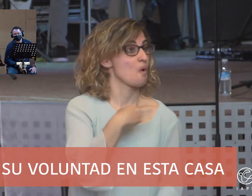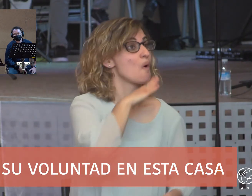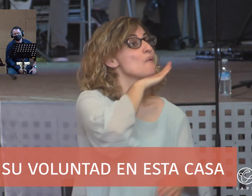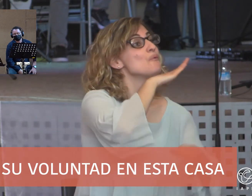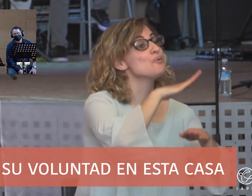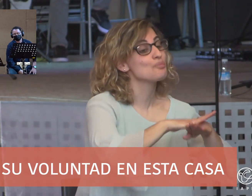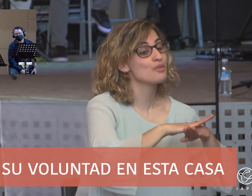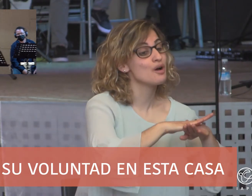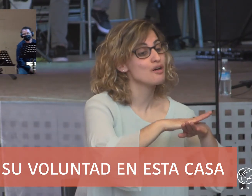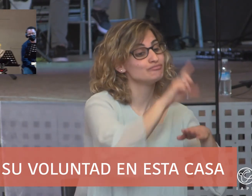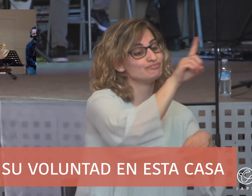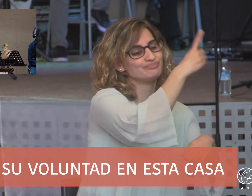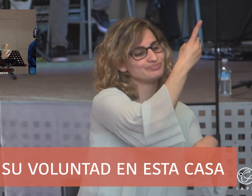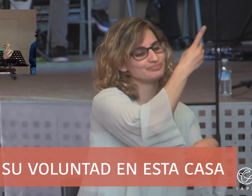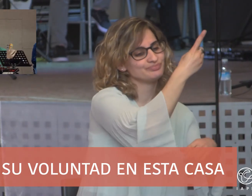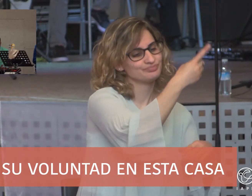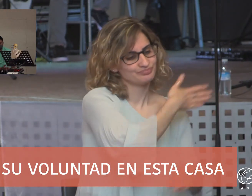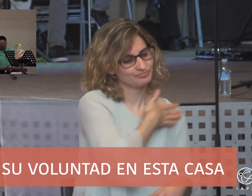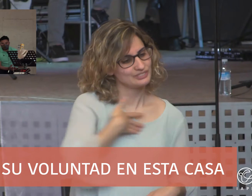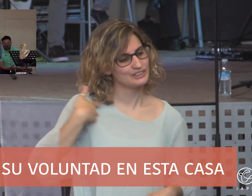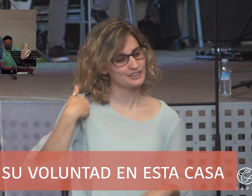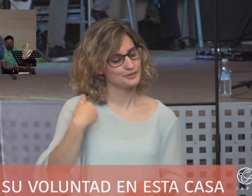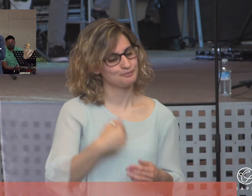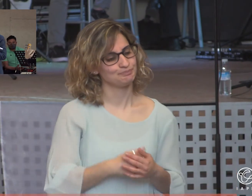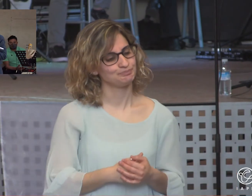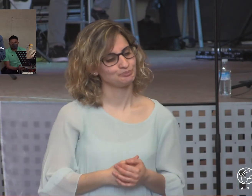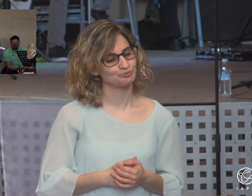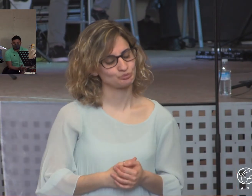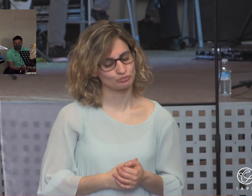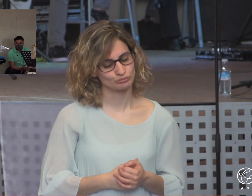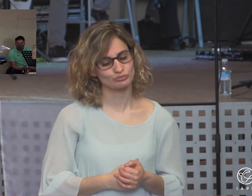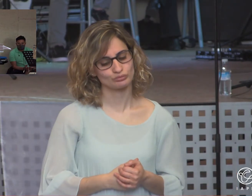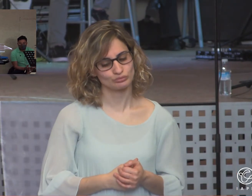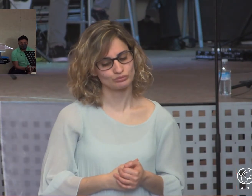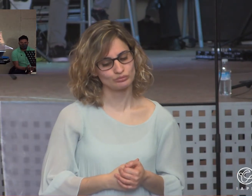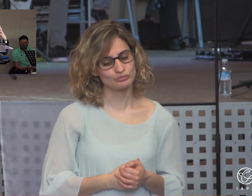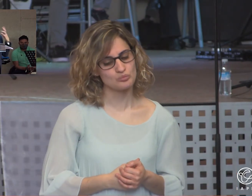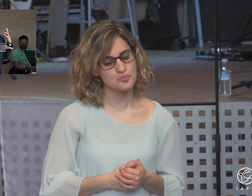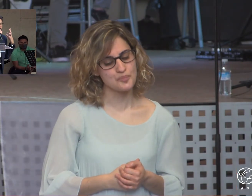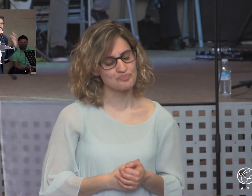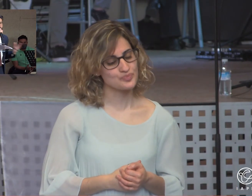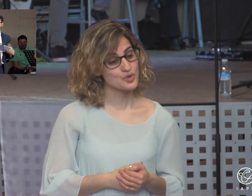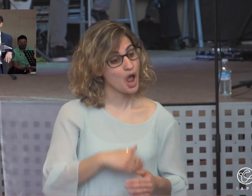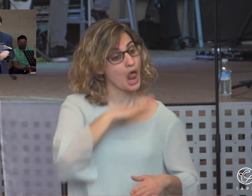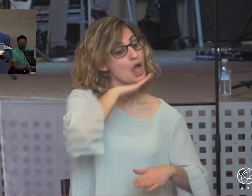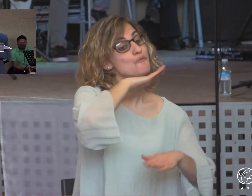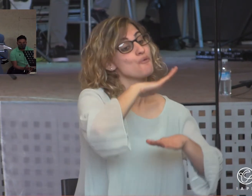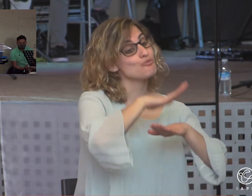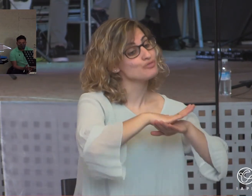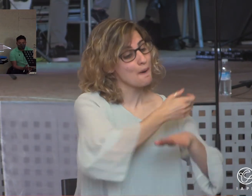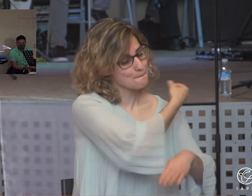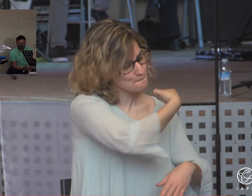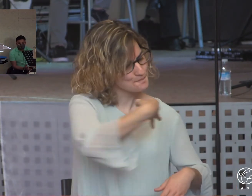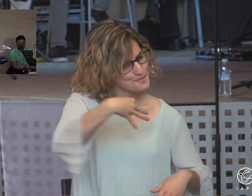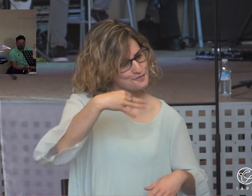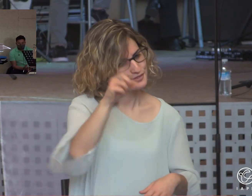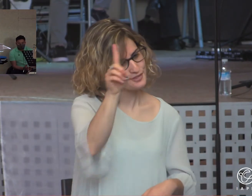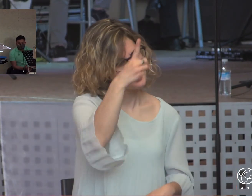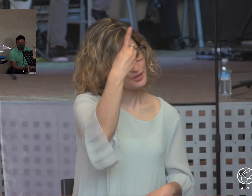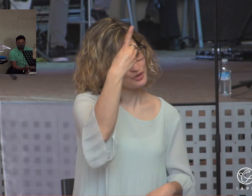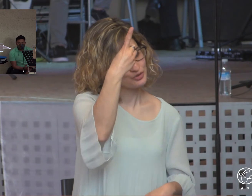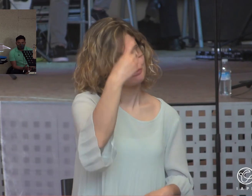voluntad sobre esta casa, sobre esta iglesia. La voluntad perfectísima que Dios